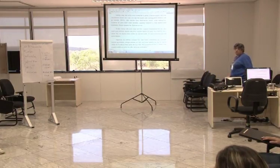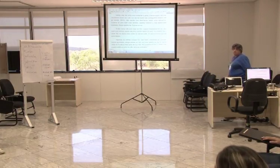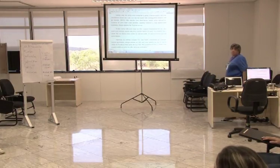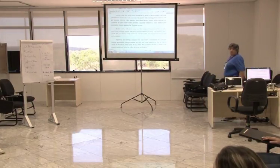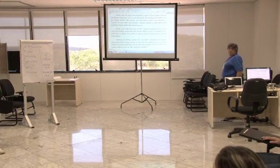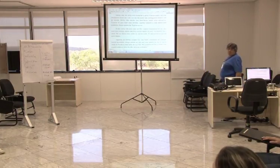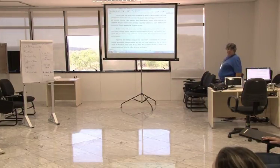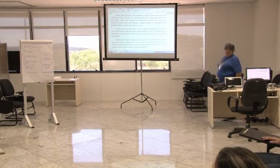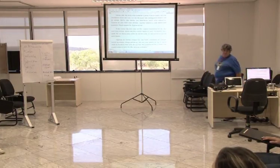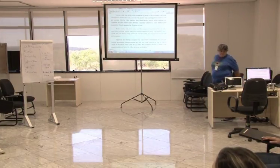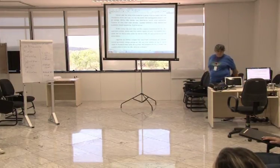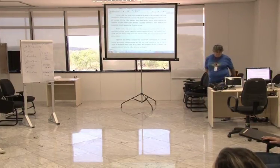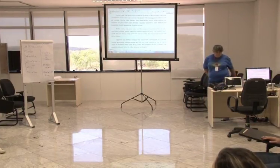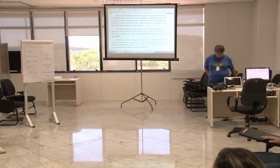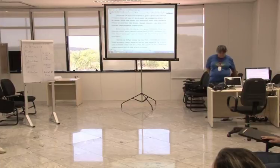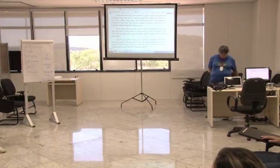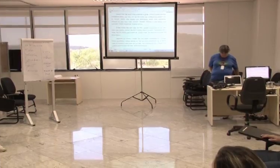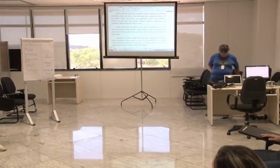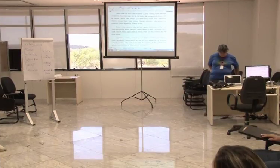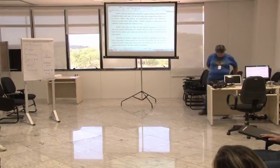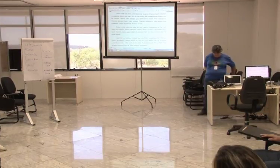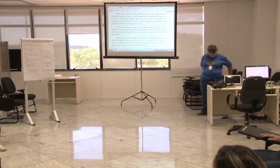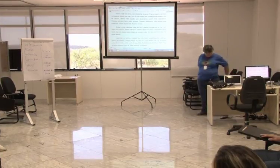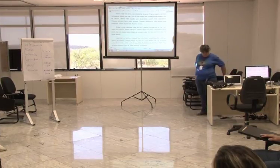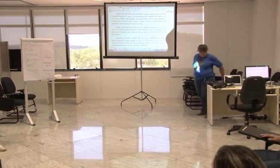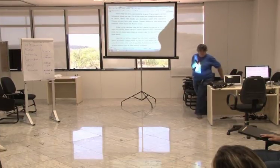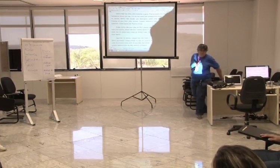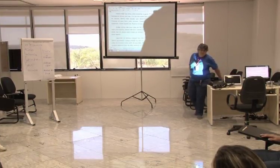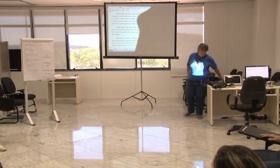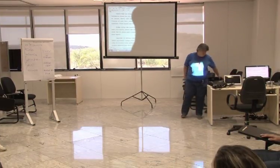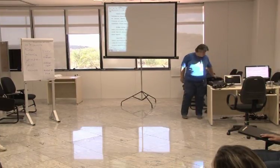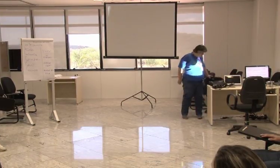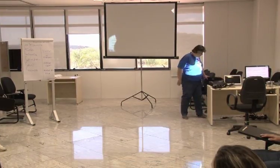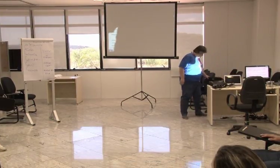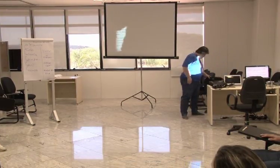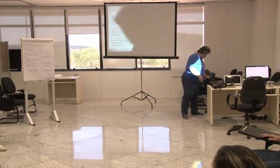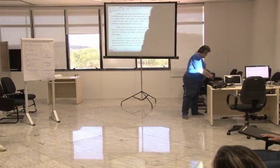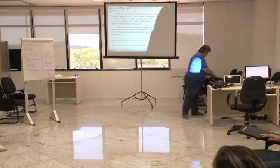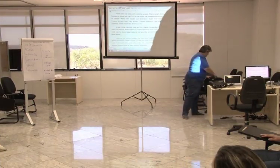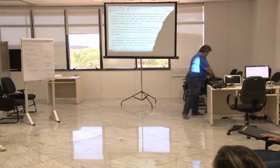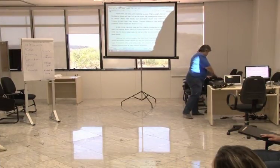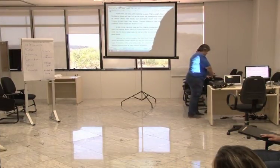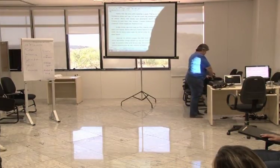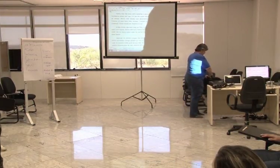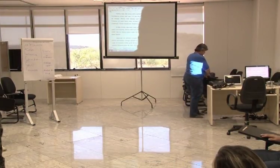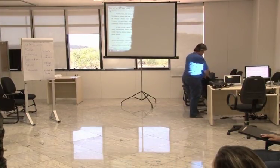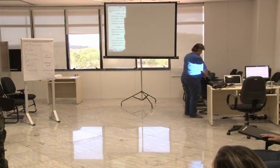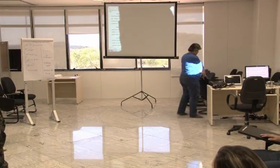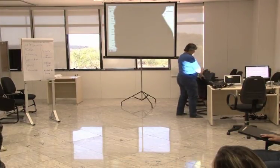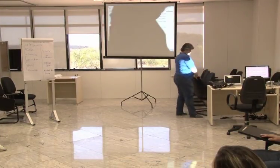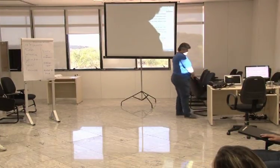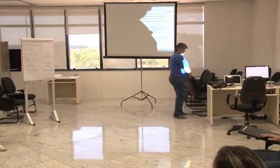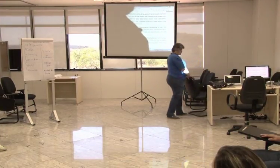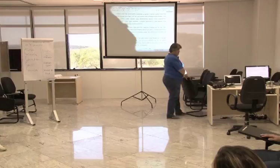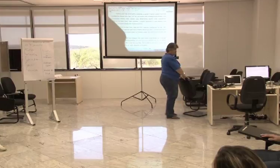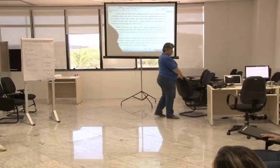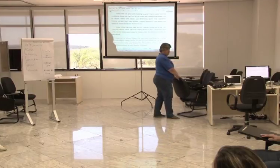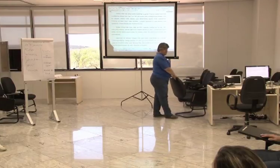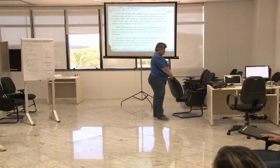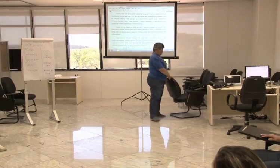Não veio? Laíse? Já é do mesmo grupo que a gente. Ah, tá. Então, Laíse, 9. Me diz um número, então,